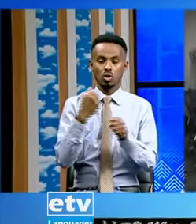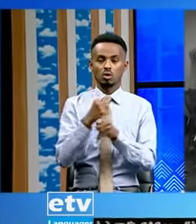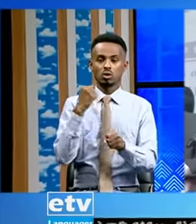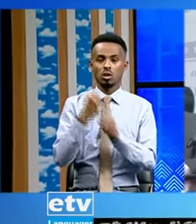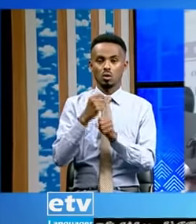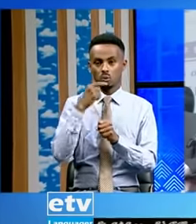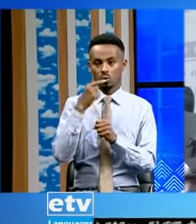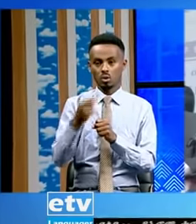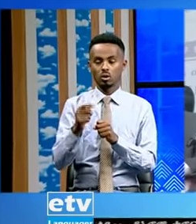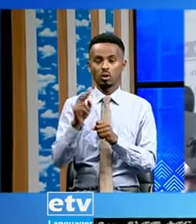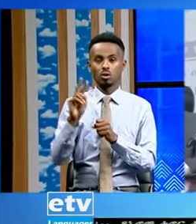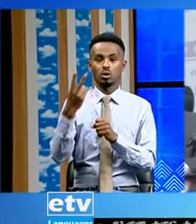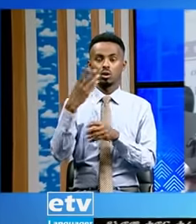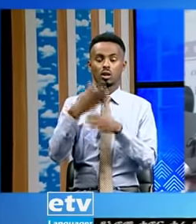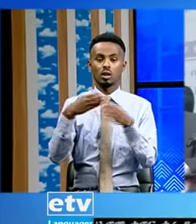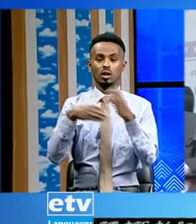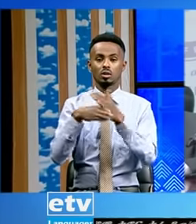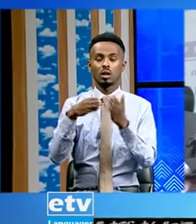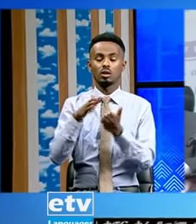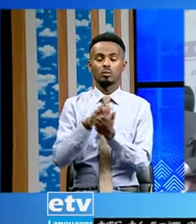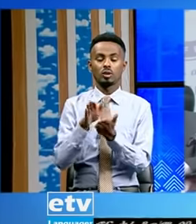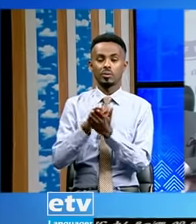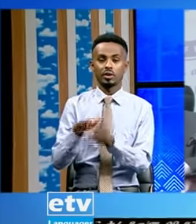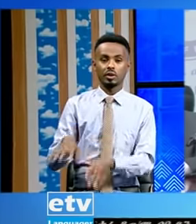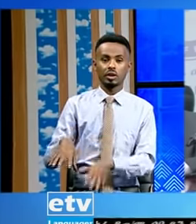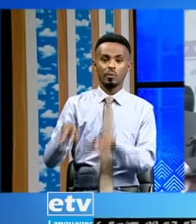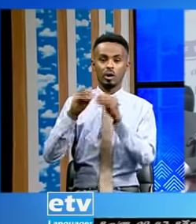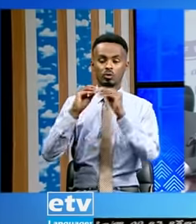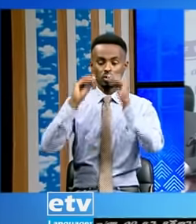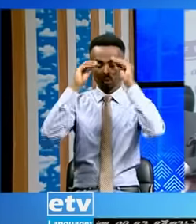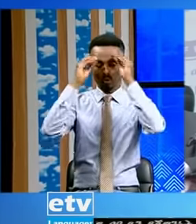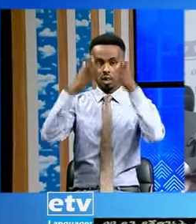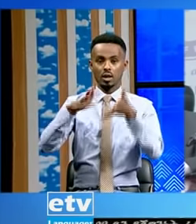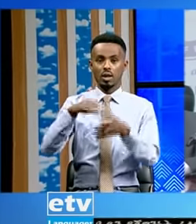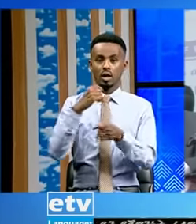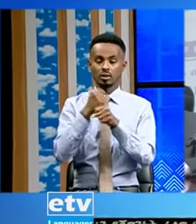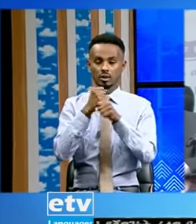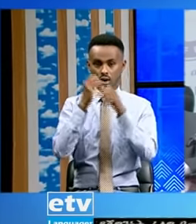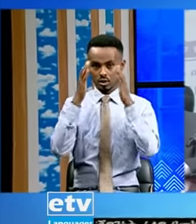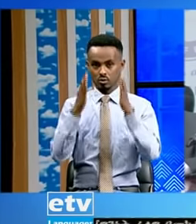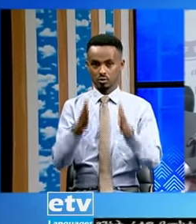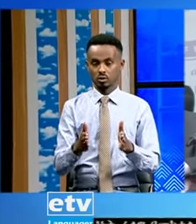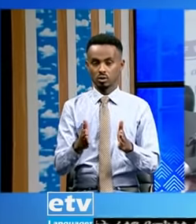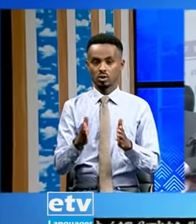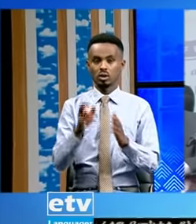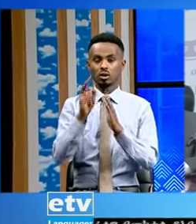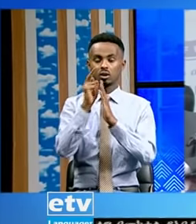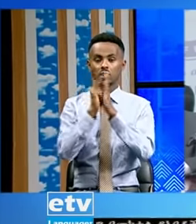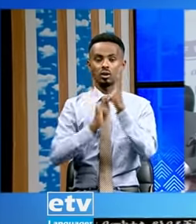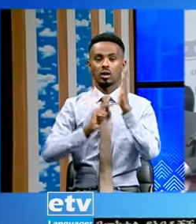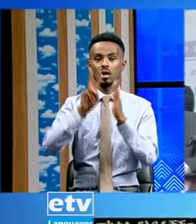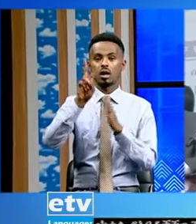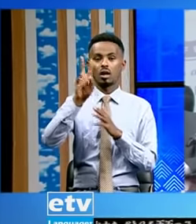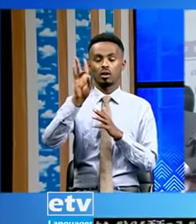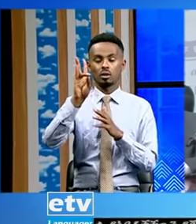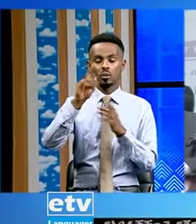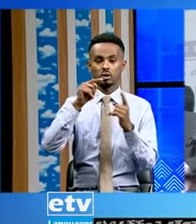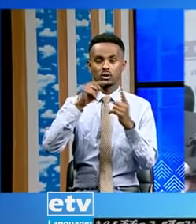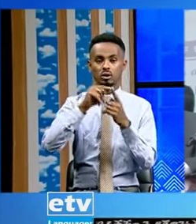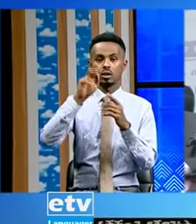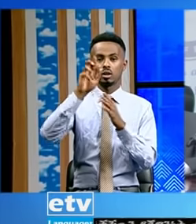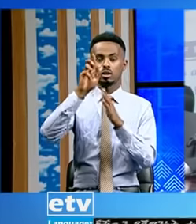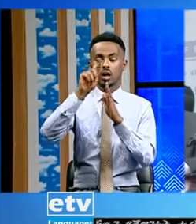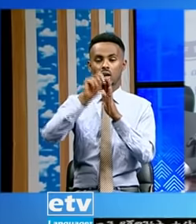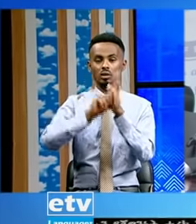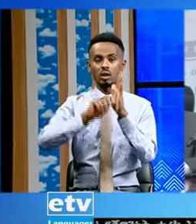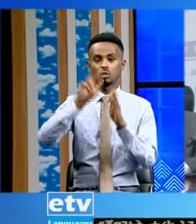ይሰራሉ ብለዋል። የሁለተኛ ደረጃ ትምህርት ቤት ተማሪዎች መምህራንና ሰራተኞች ከህዳር 27 እስከ ታህሳስ